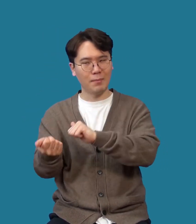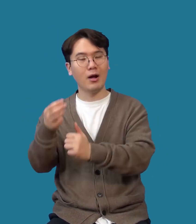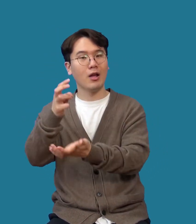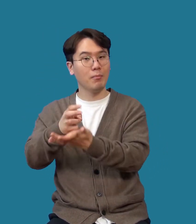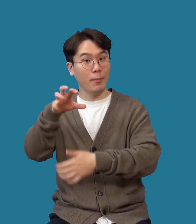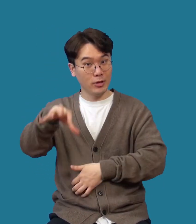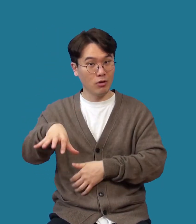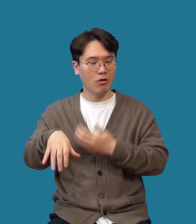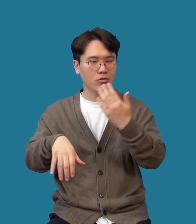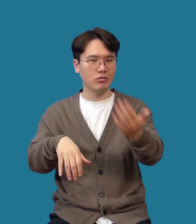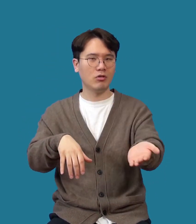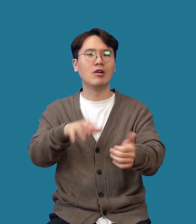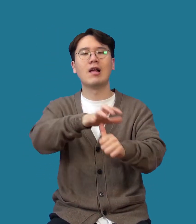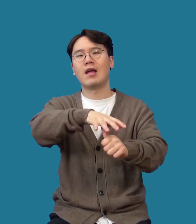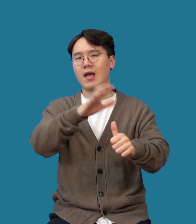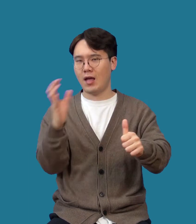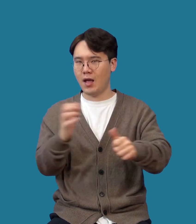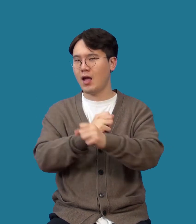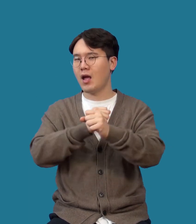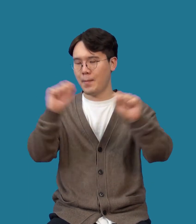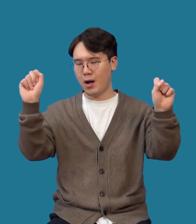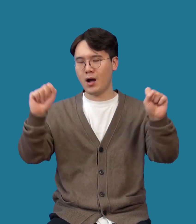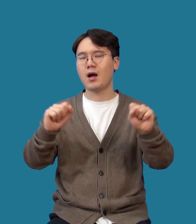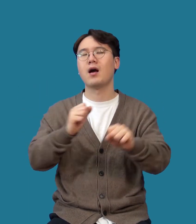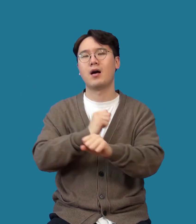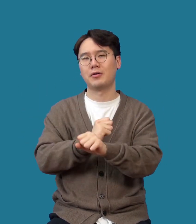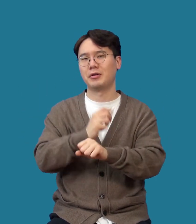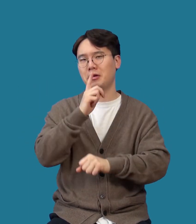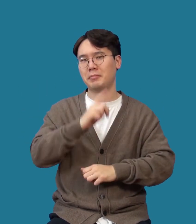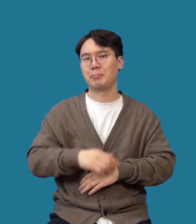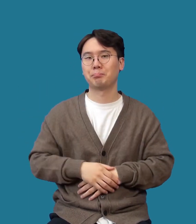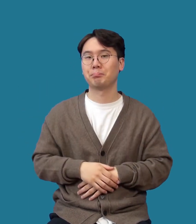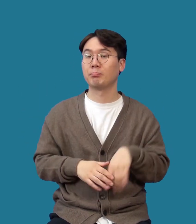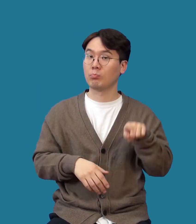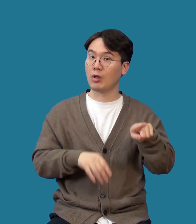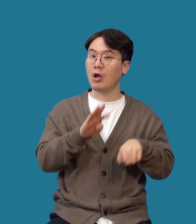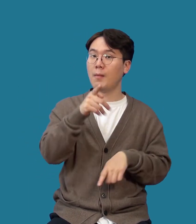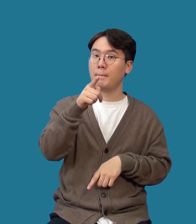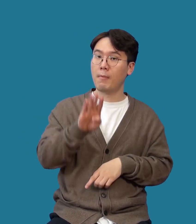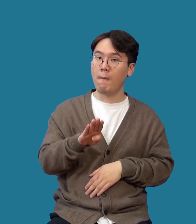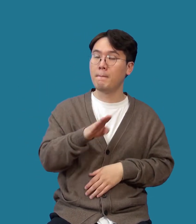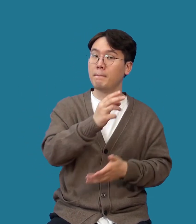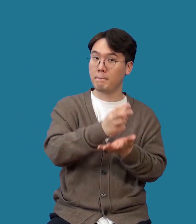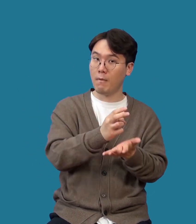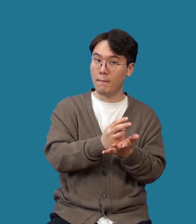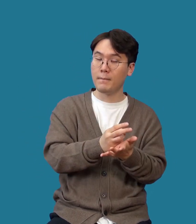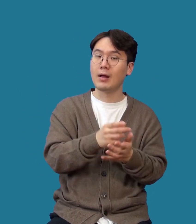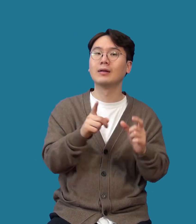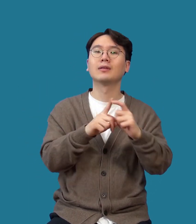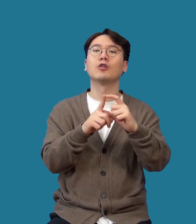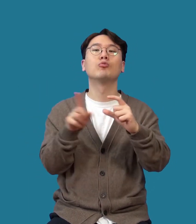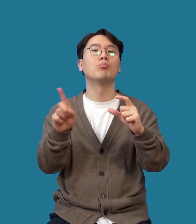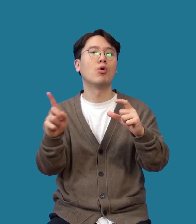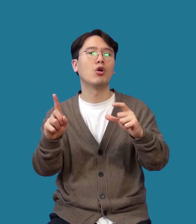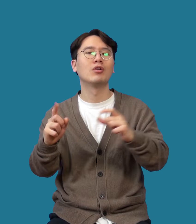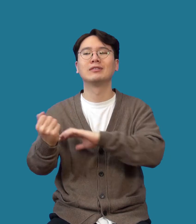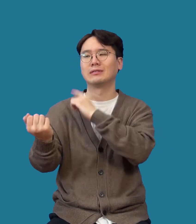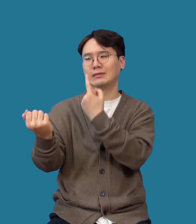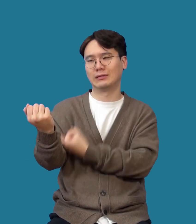너를 해방하였습니다. 여기 법이라는 단어는 능력 혹은 권세 그런 뜻입니다.